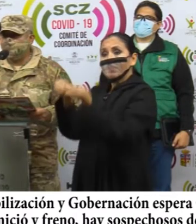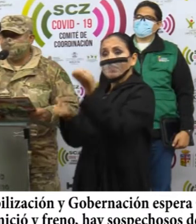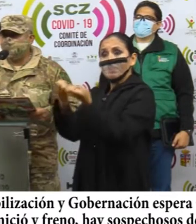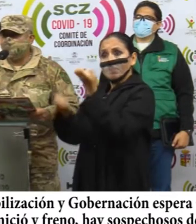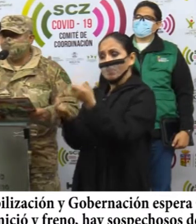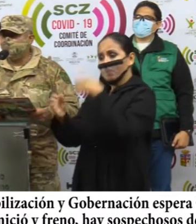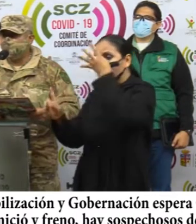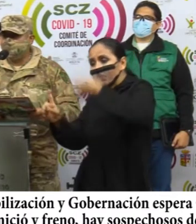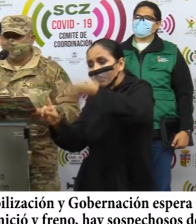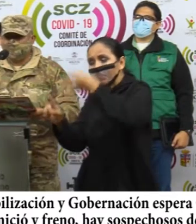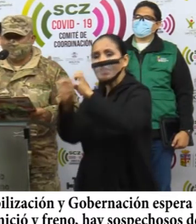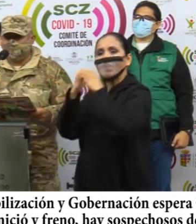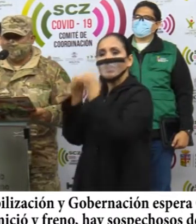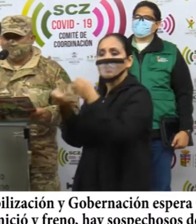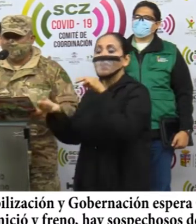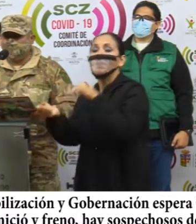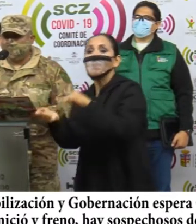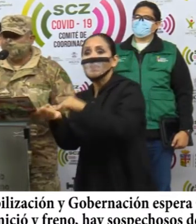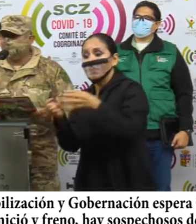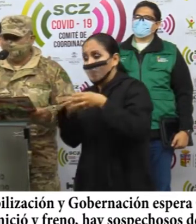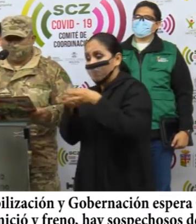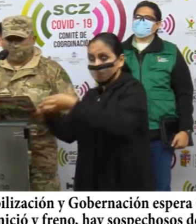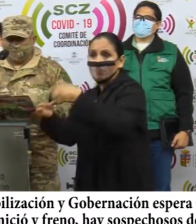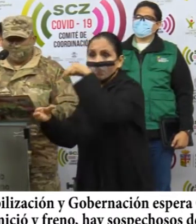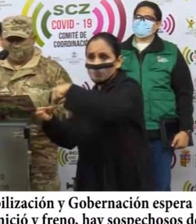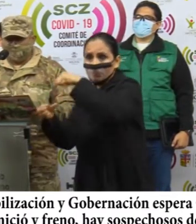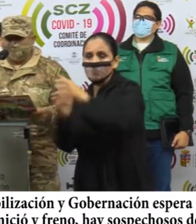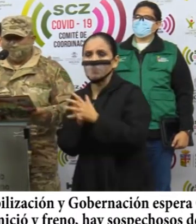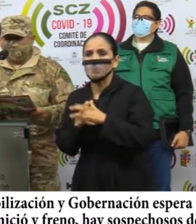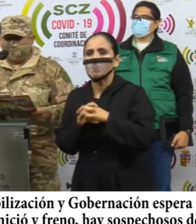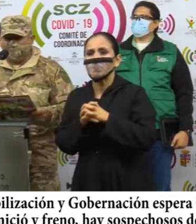que va acompañando a las brigadas.